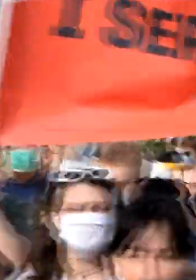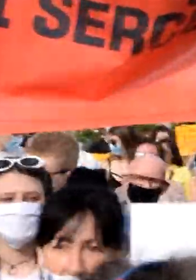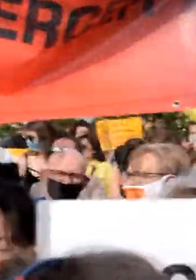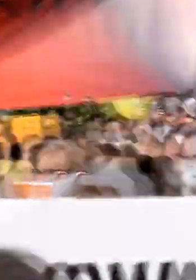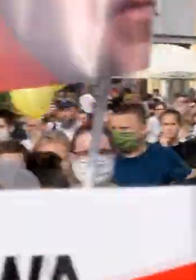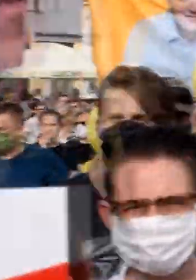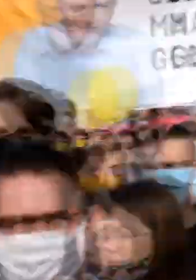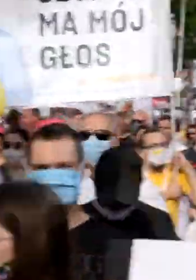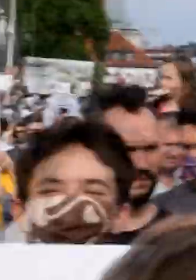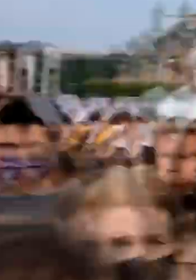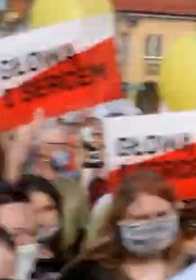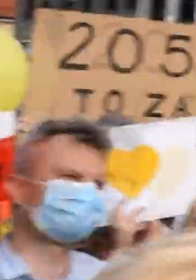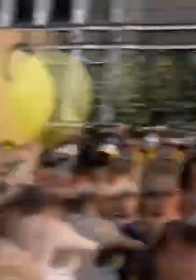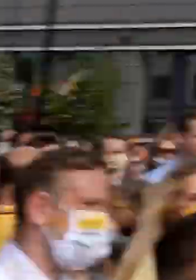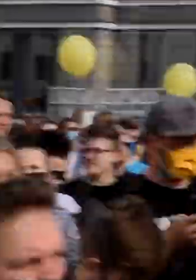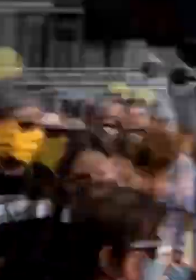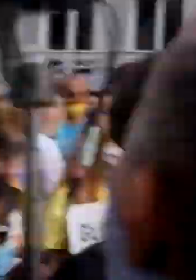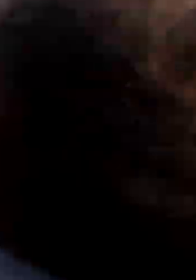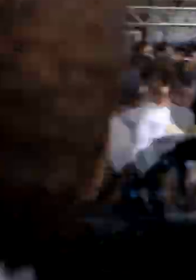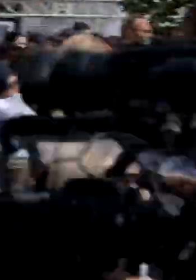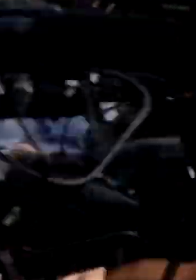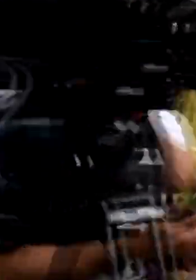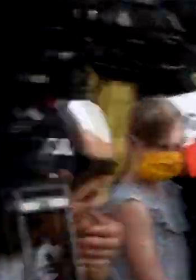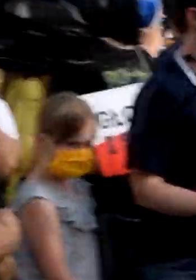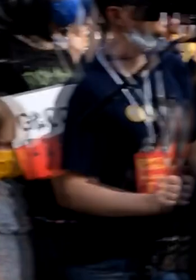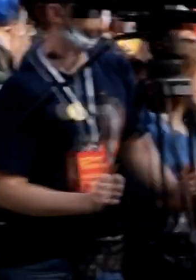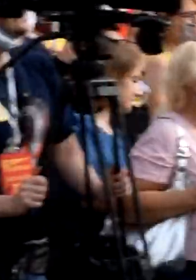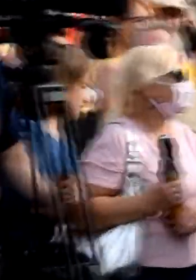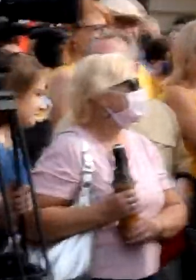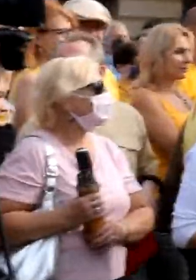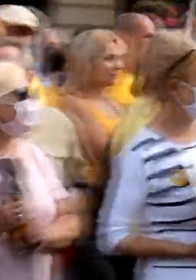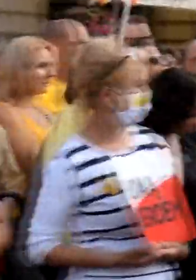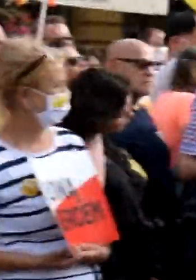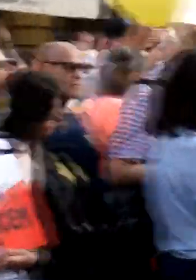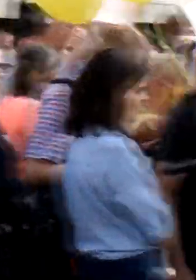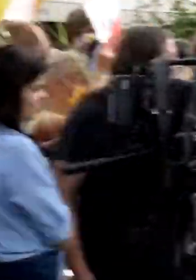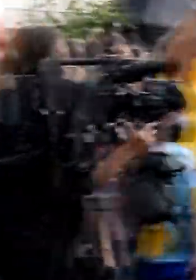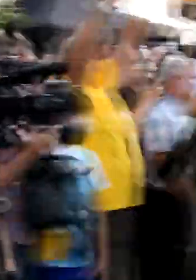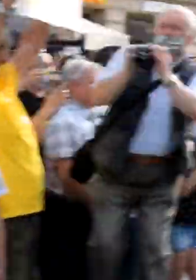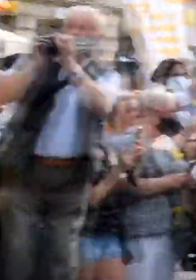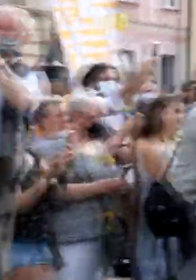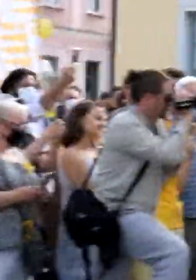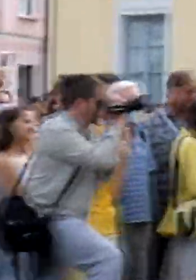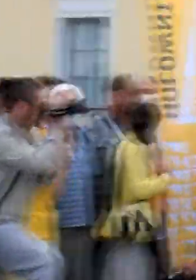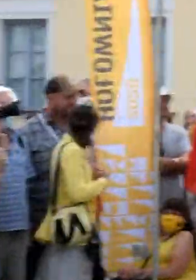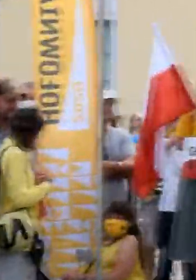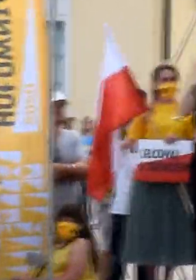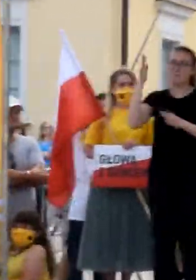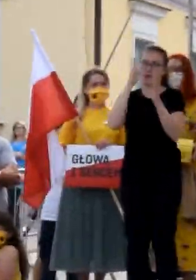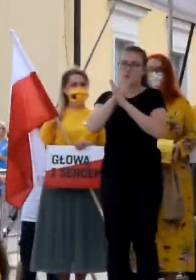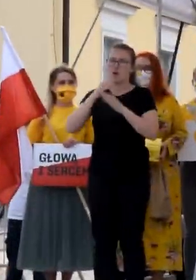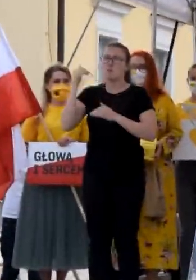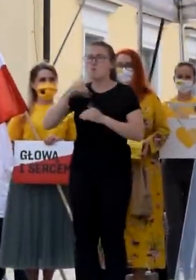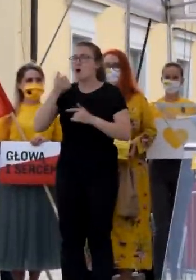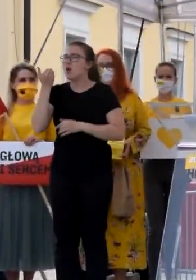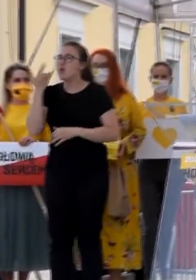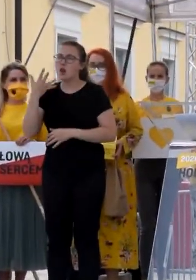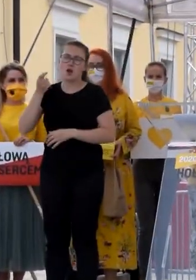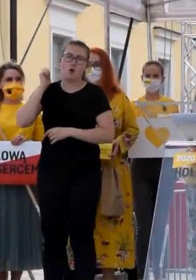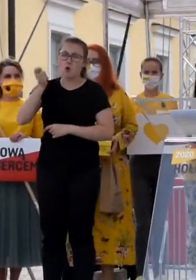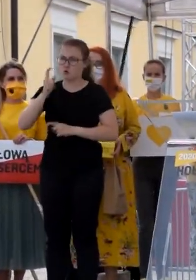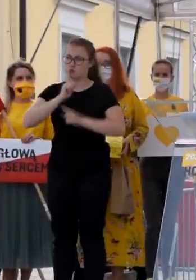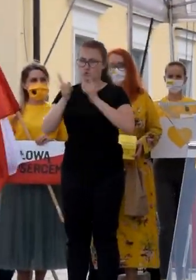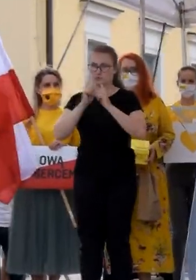chciał. Tylko wiem, w jakim momencie jesteśmy i jak głębokie są zapóźnienia w tym zakresie, o czym moglibyśmy rozmawiać godzinami. A więc